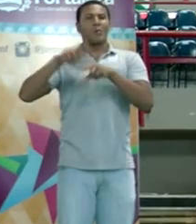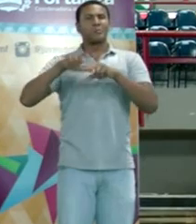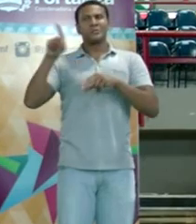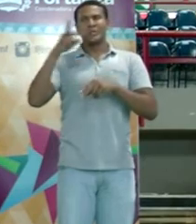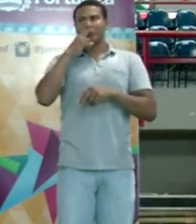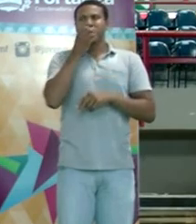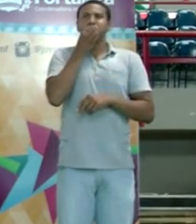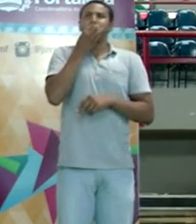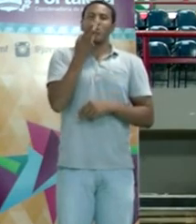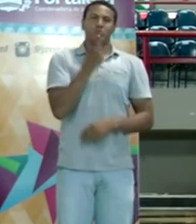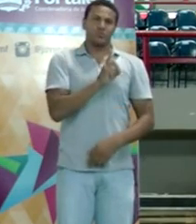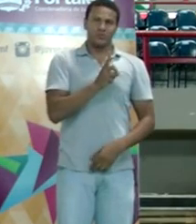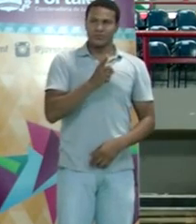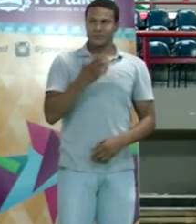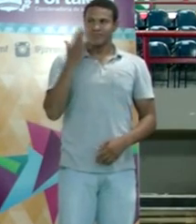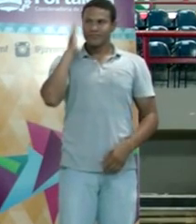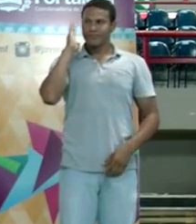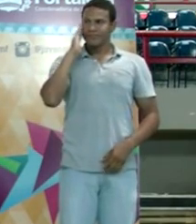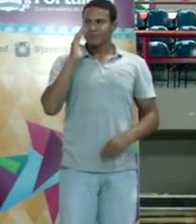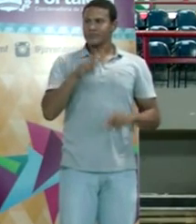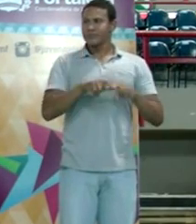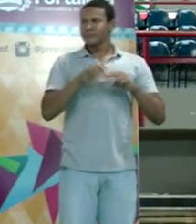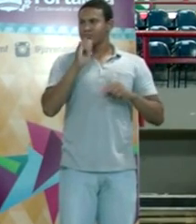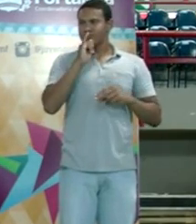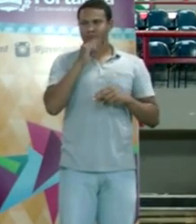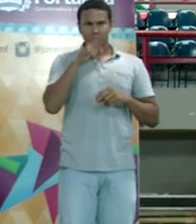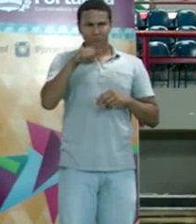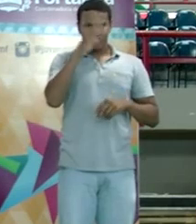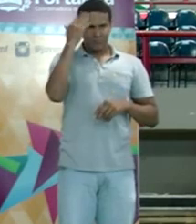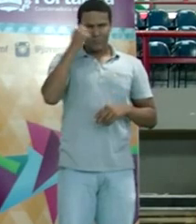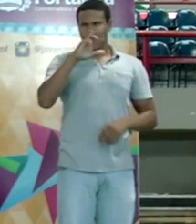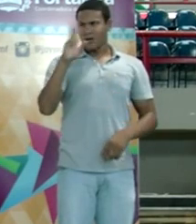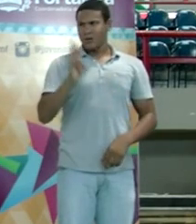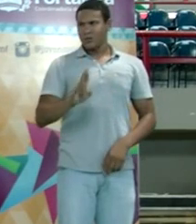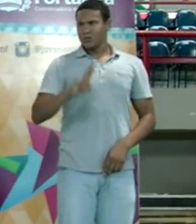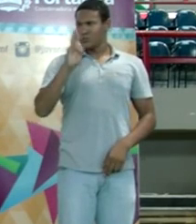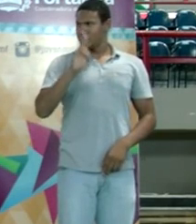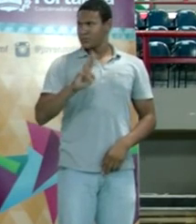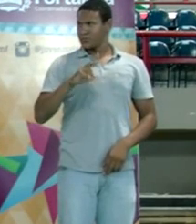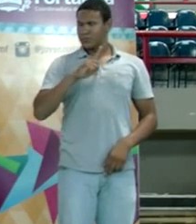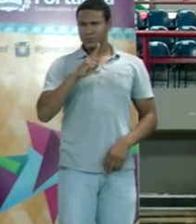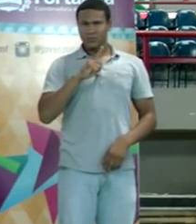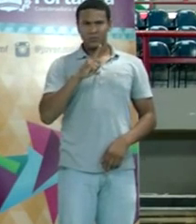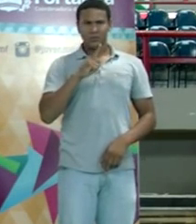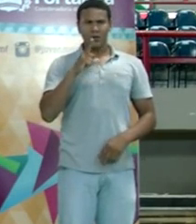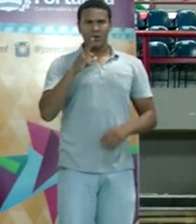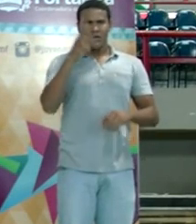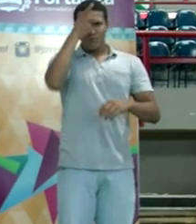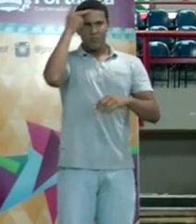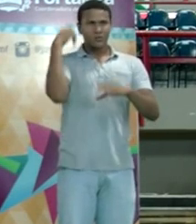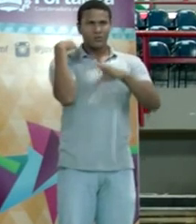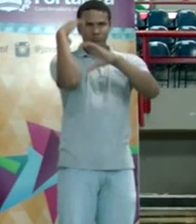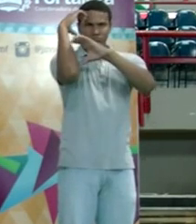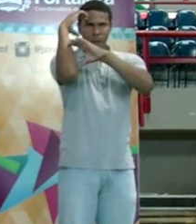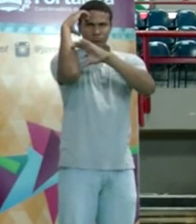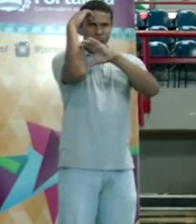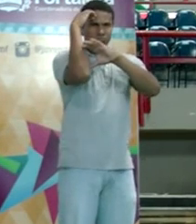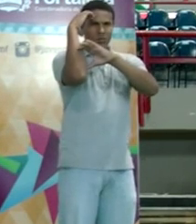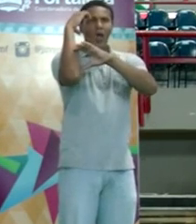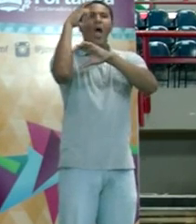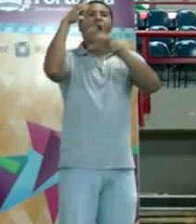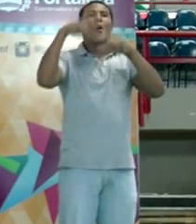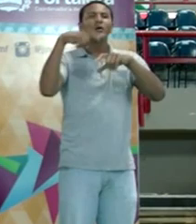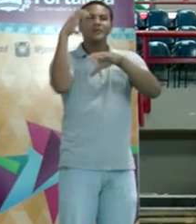uma funcionalidade muito boa, certo? Vocês sabem que na Rússia, o pessoal lá anda com umas câmeras na frente do